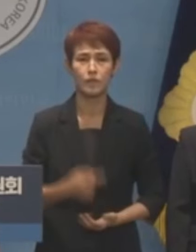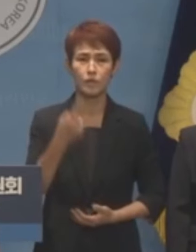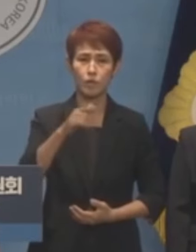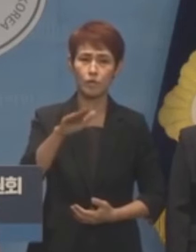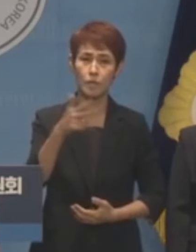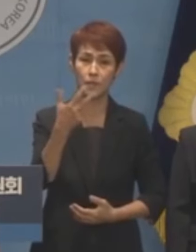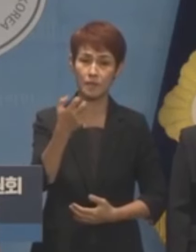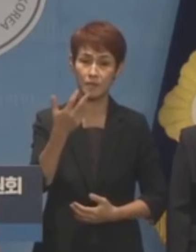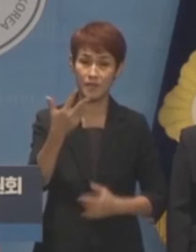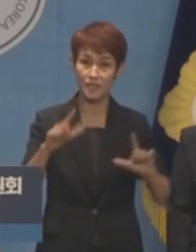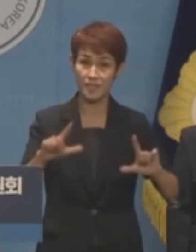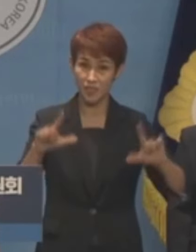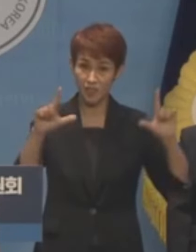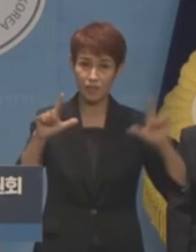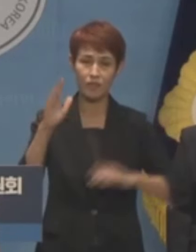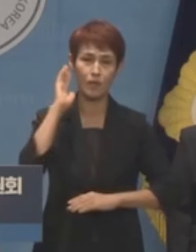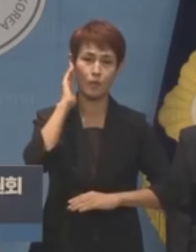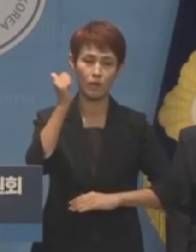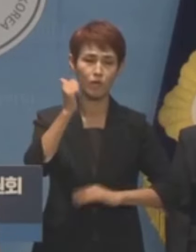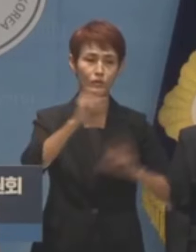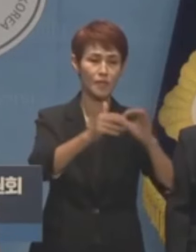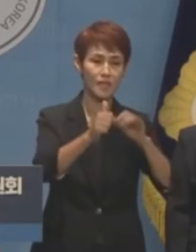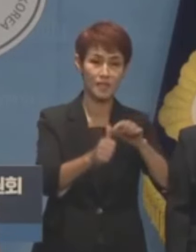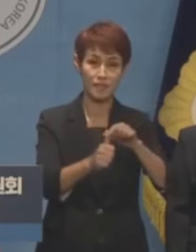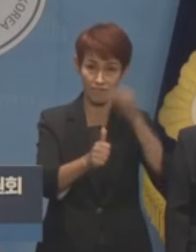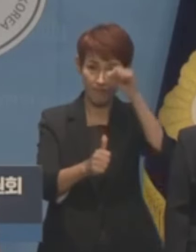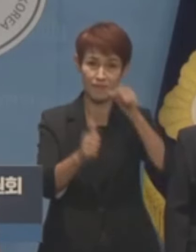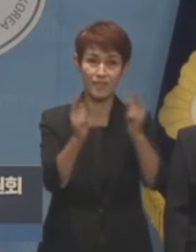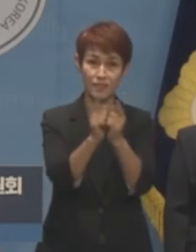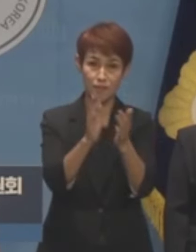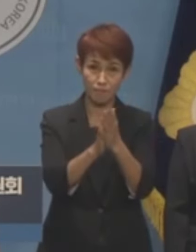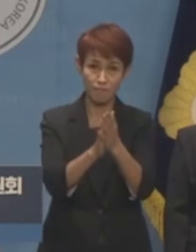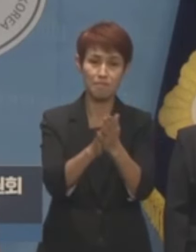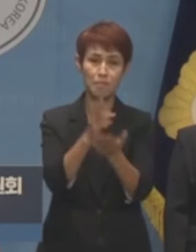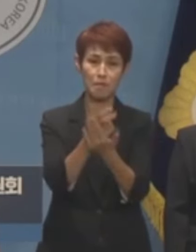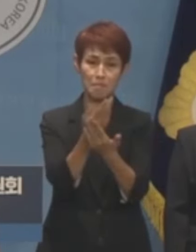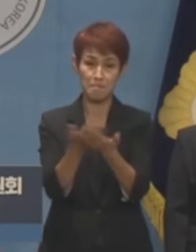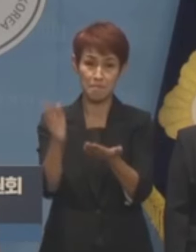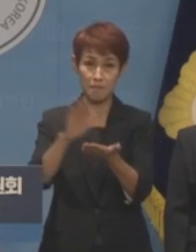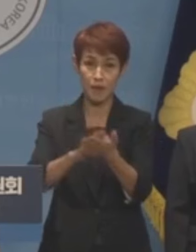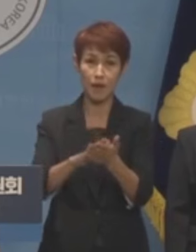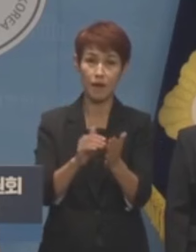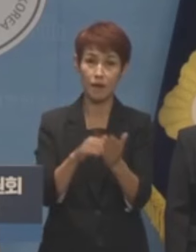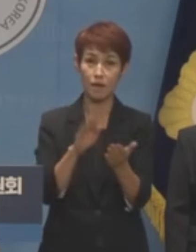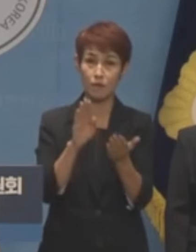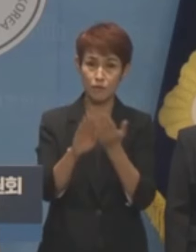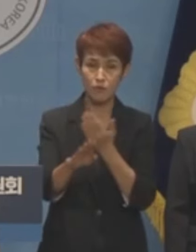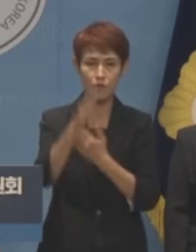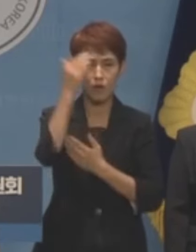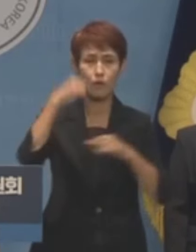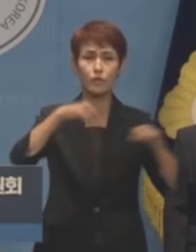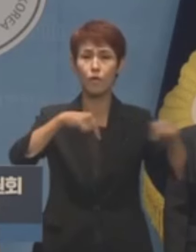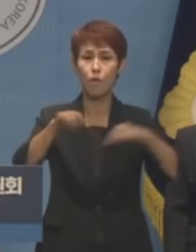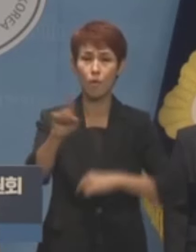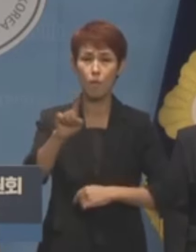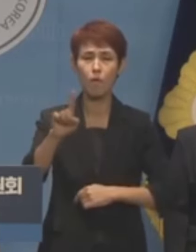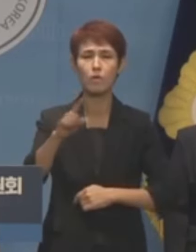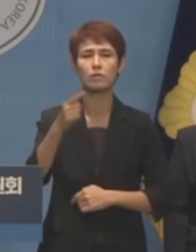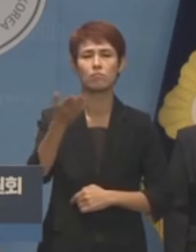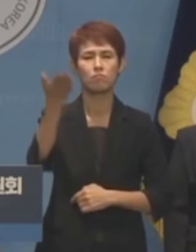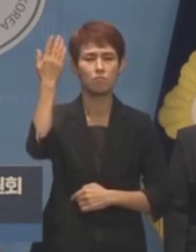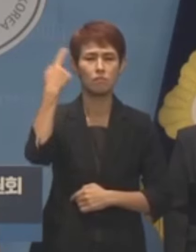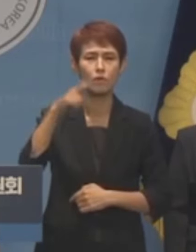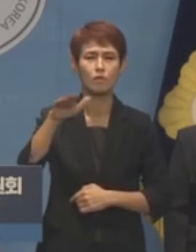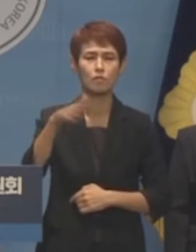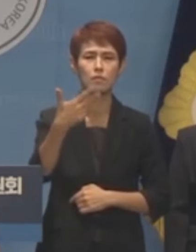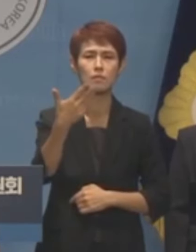1987년 대통령 직선제로 헌법이 개정된 일에 우리나라 정치 정치는 87년 체제에